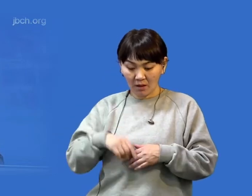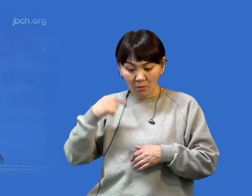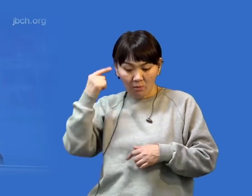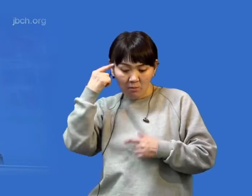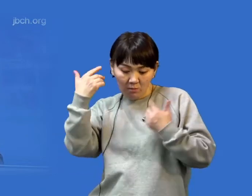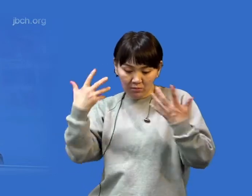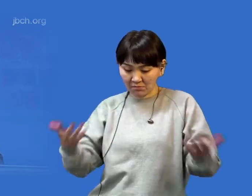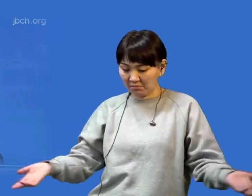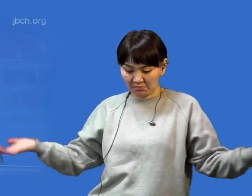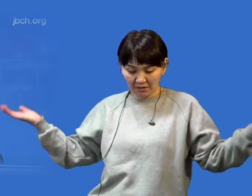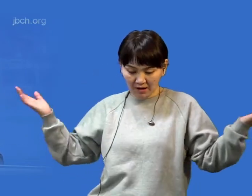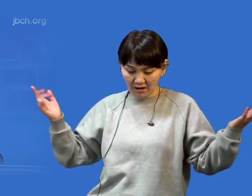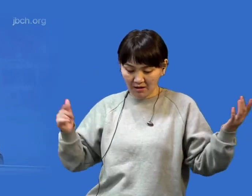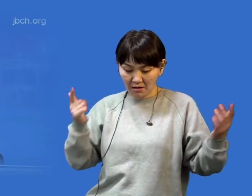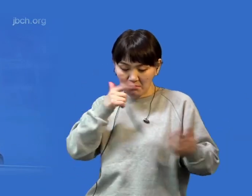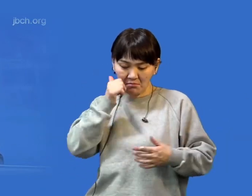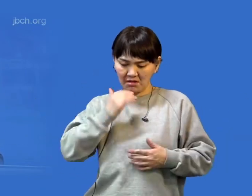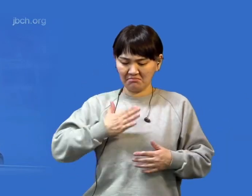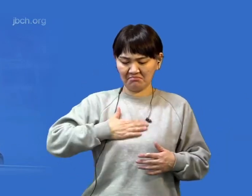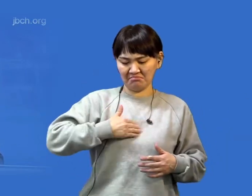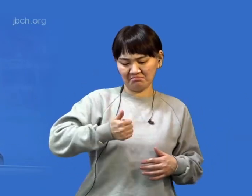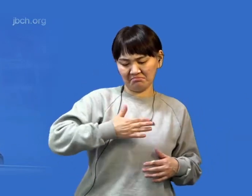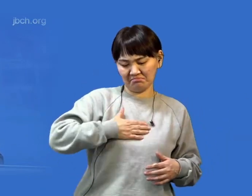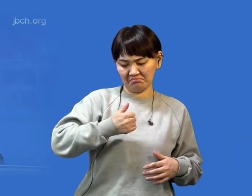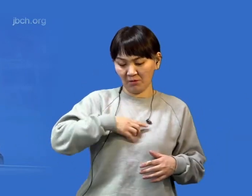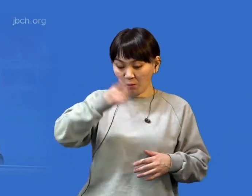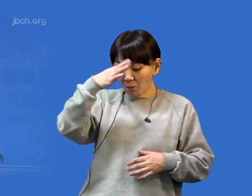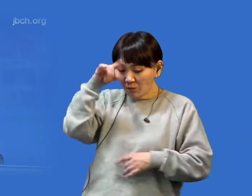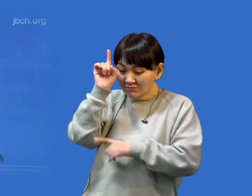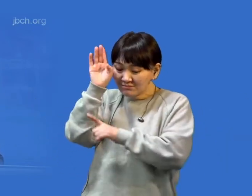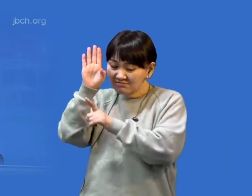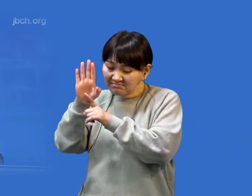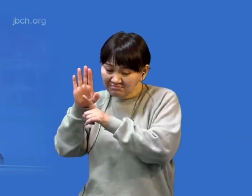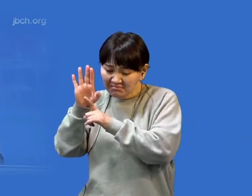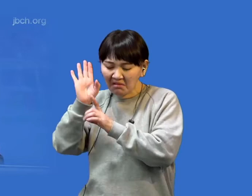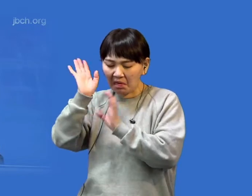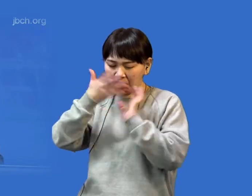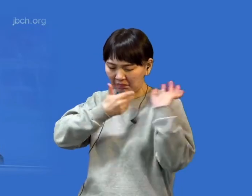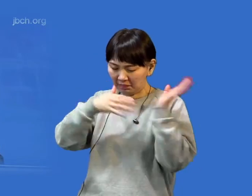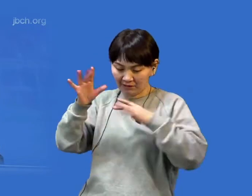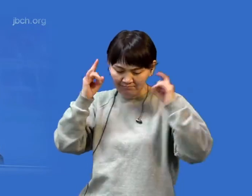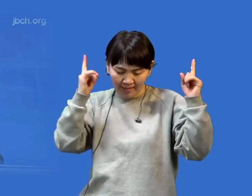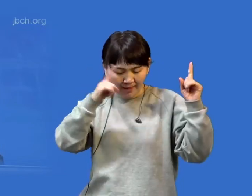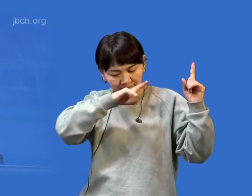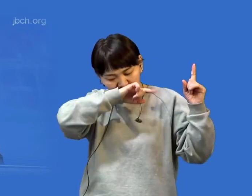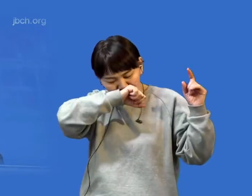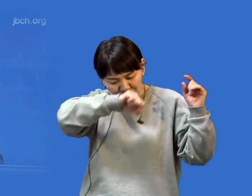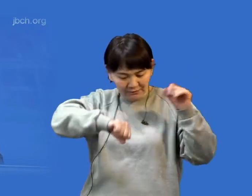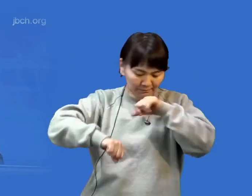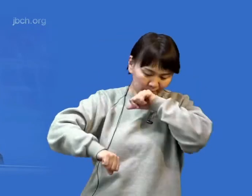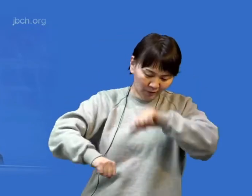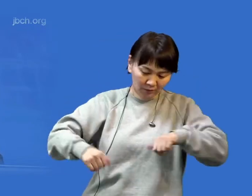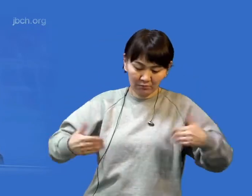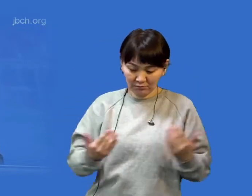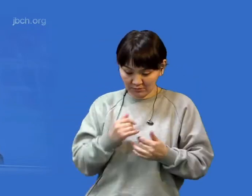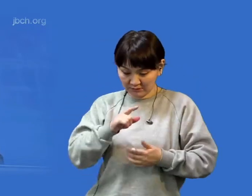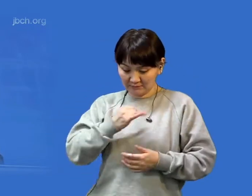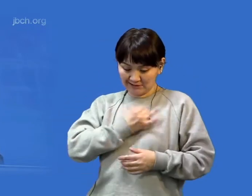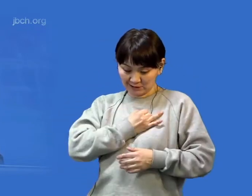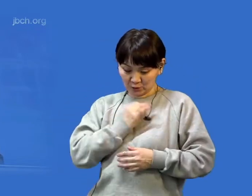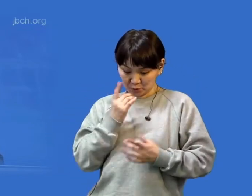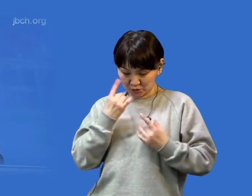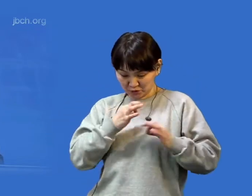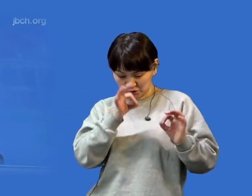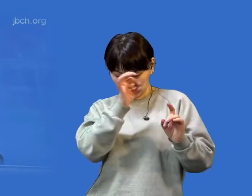бодлоггүй, бие тоодог, бурхныг хайрлагч байхаас илүү зугаа цэнгэлийг хайрлагч болох болно. Тэд итгэл сүсэг дүртэй